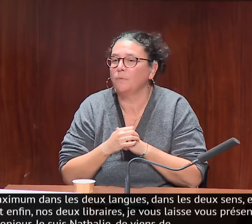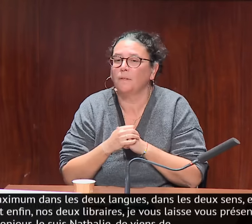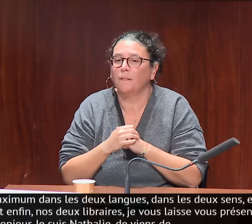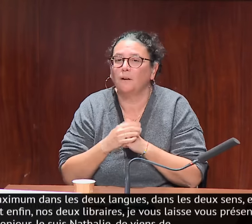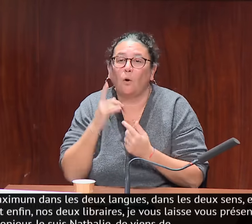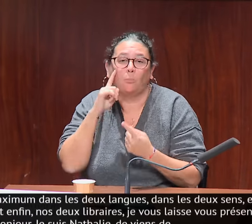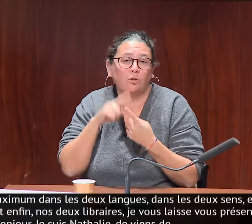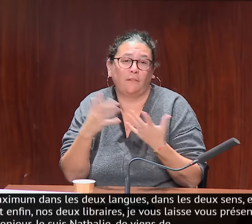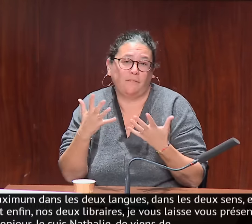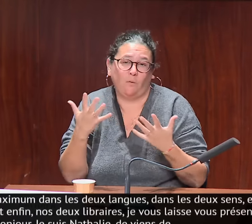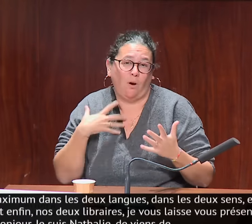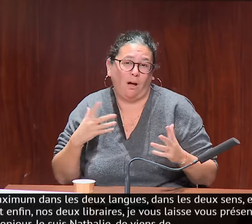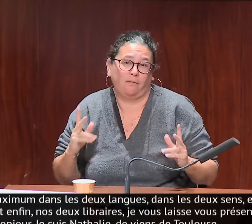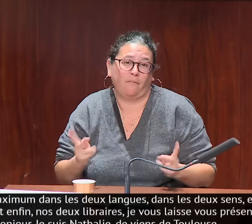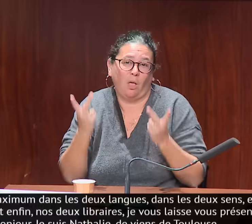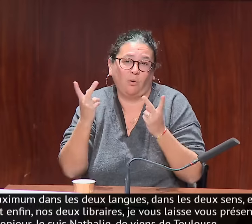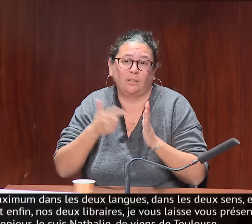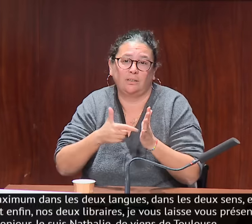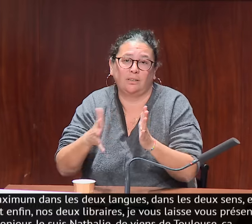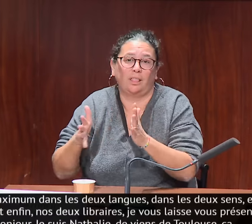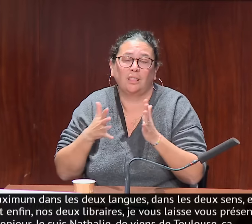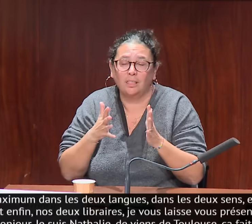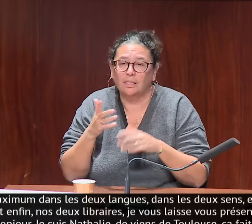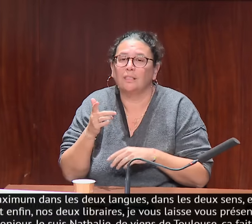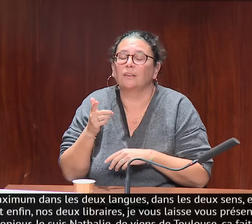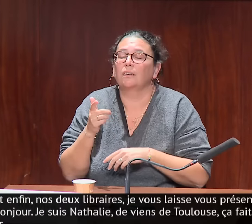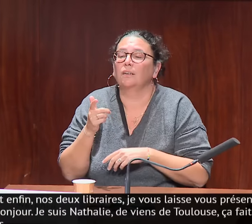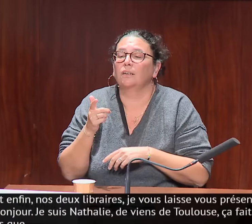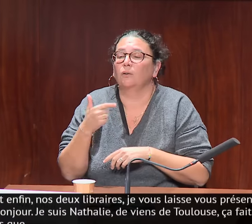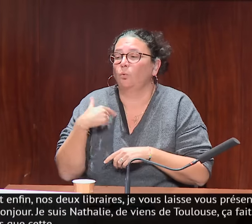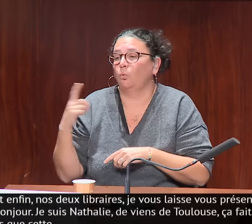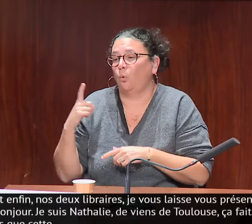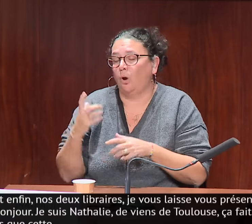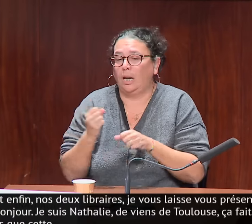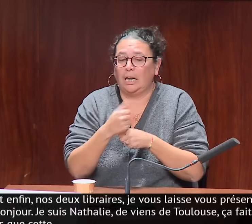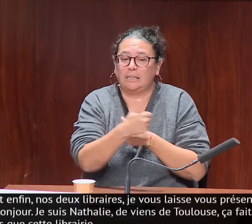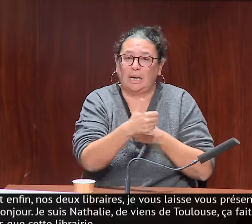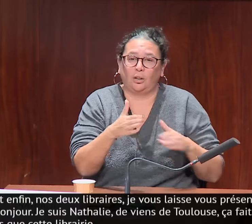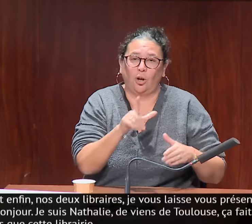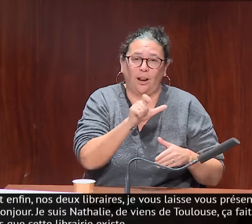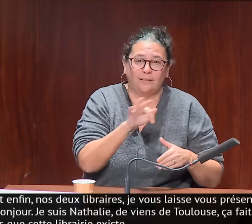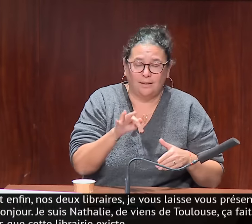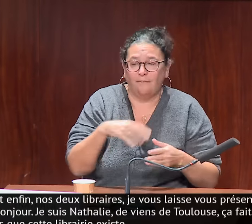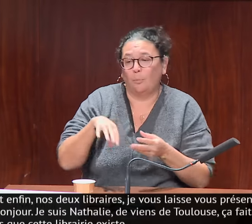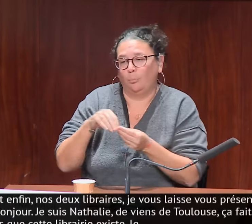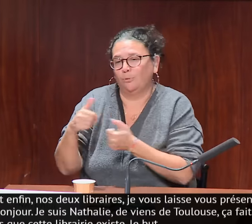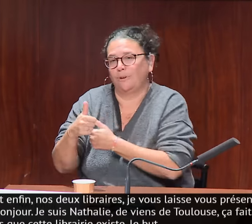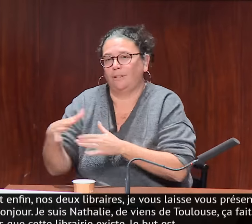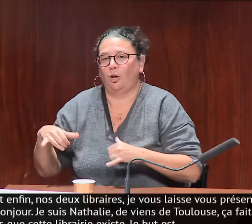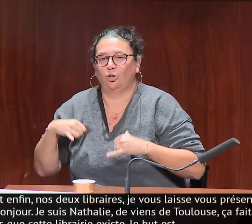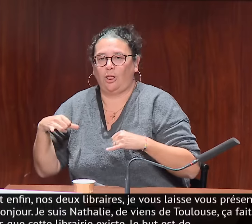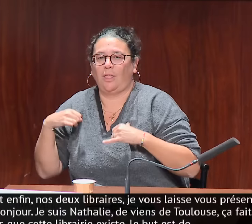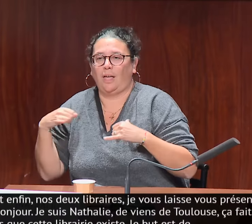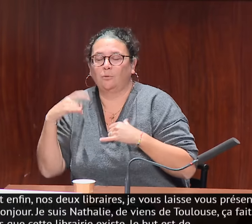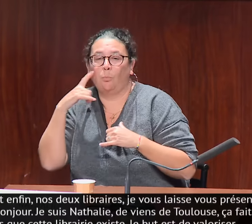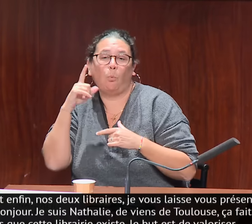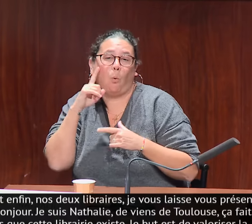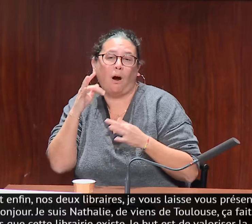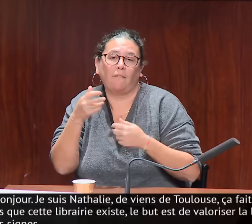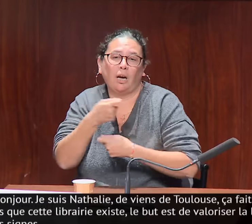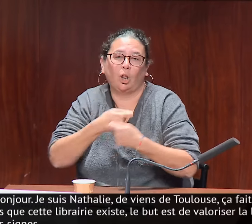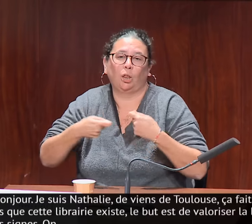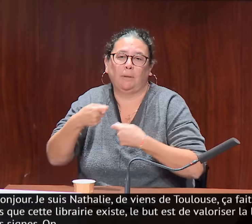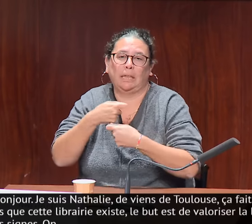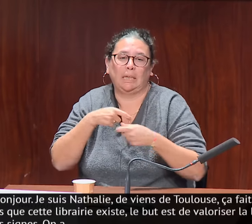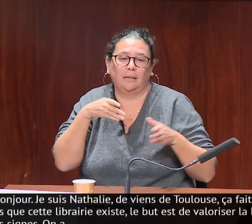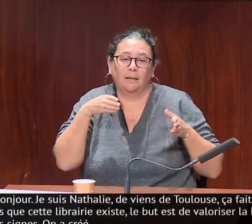Donc, ça fait 4 ans que cette librairie existe et le but, c'est de valoriser la langue des signes. On a créé un secteur